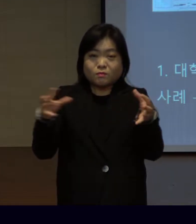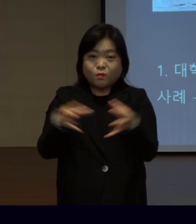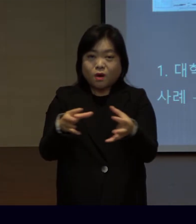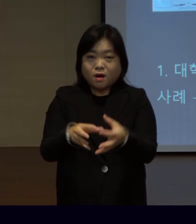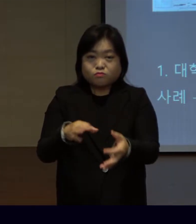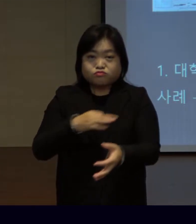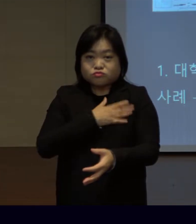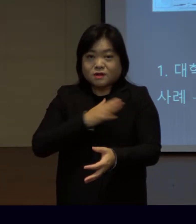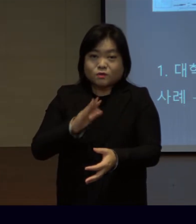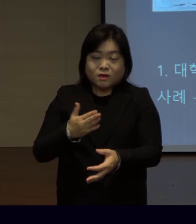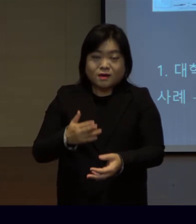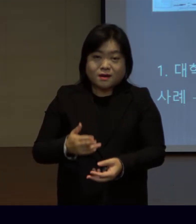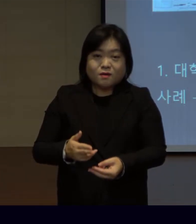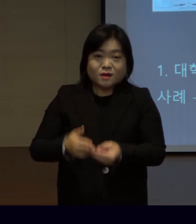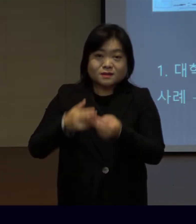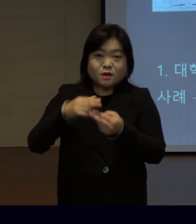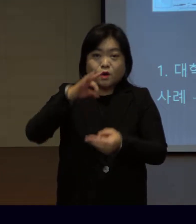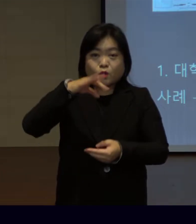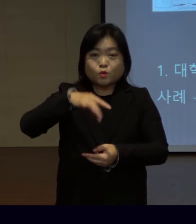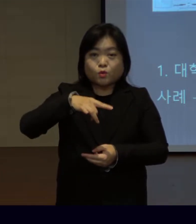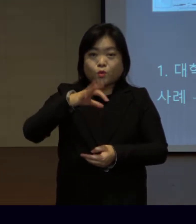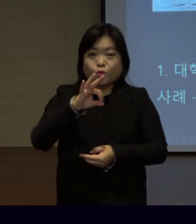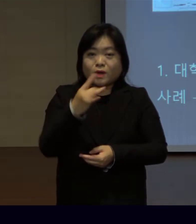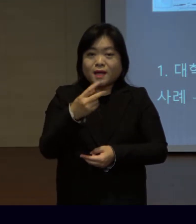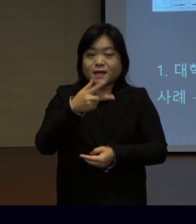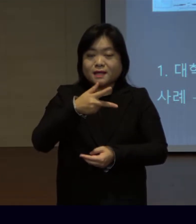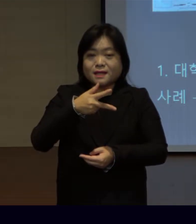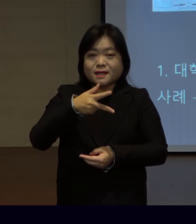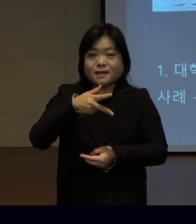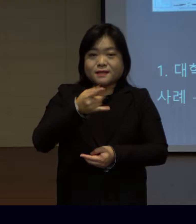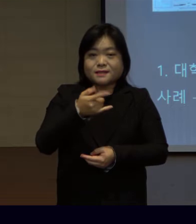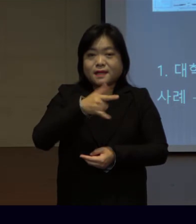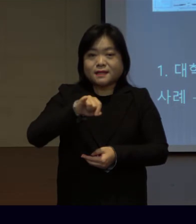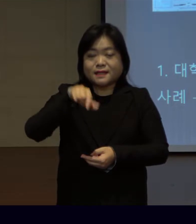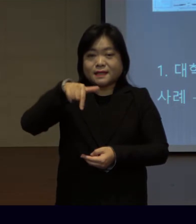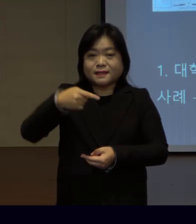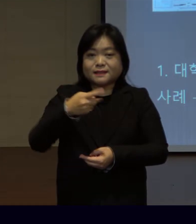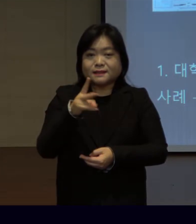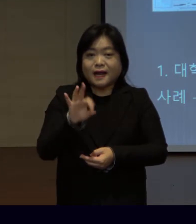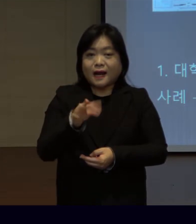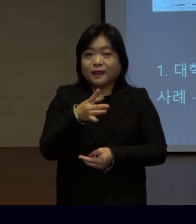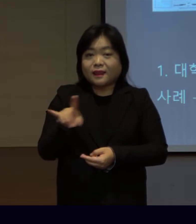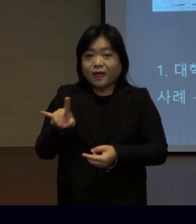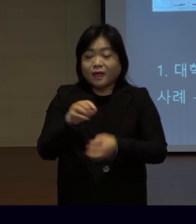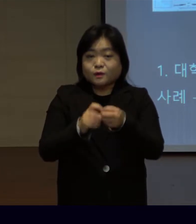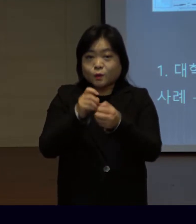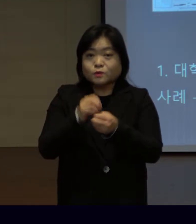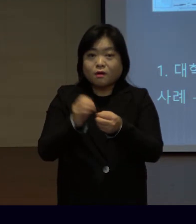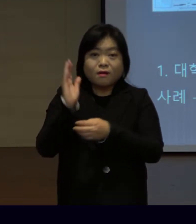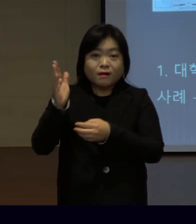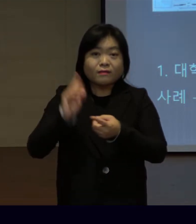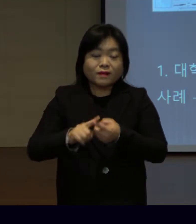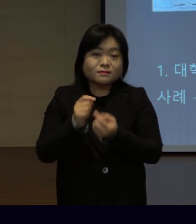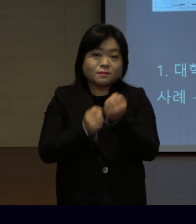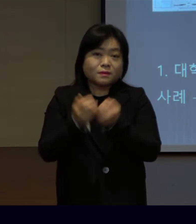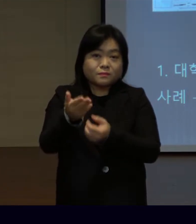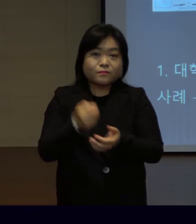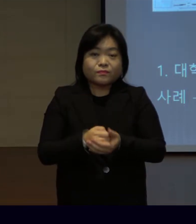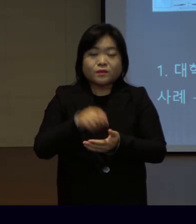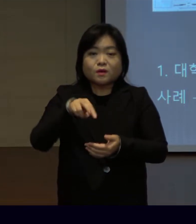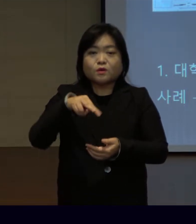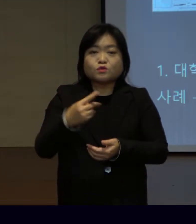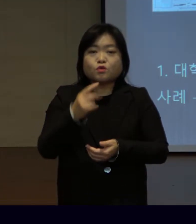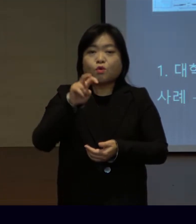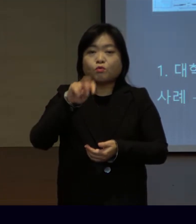의제니 그랑데라는 소설에 나오는 그랑데 영감에 대해서 얘기를 하고자 합니다. 이 소설의 무대는